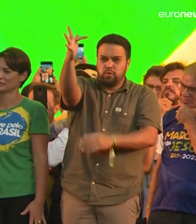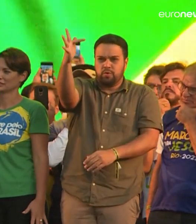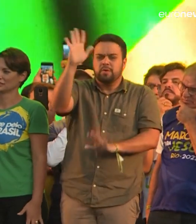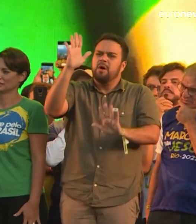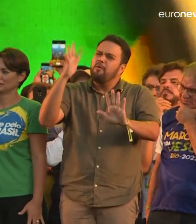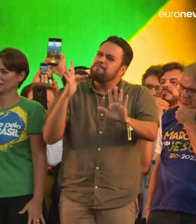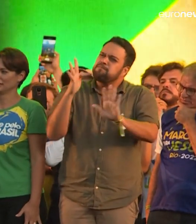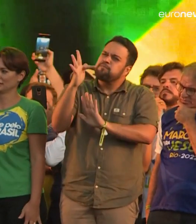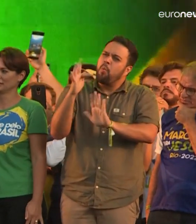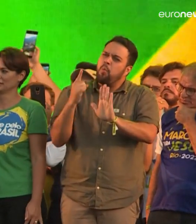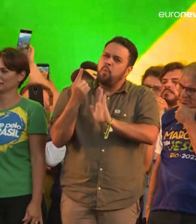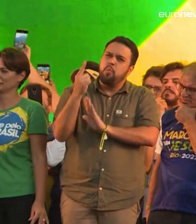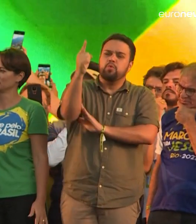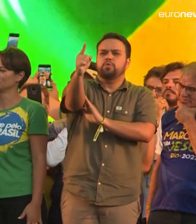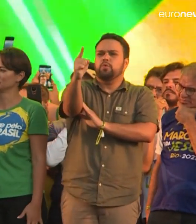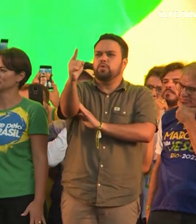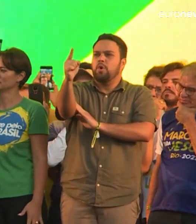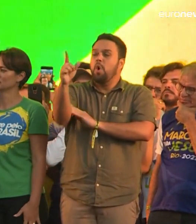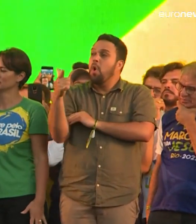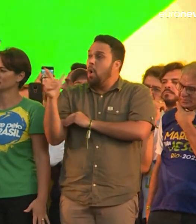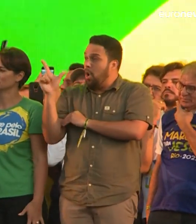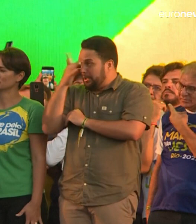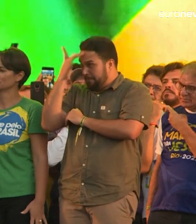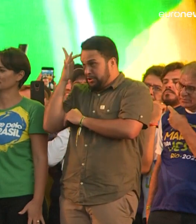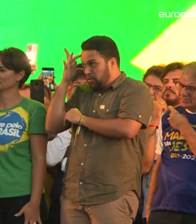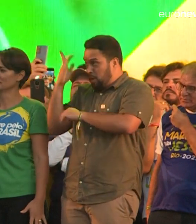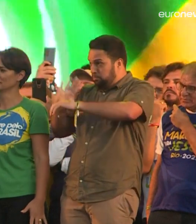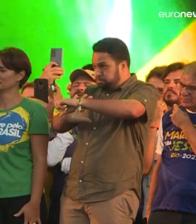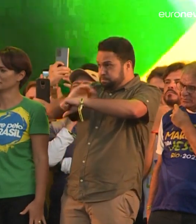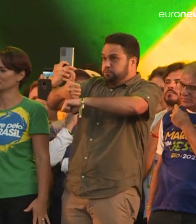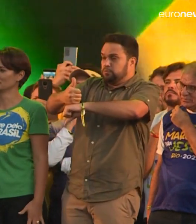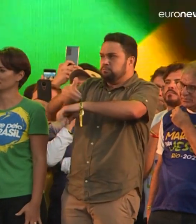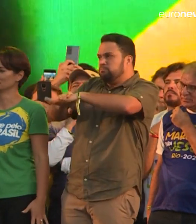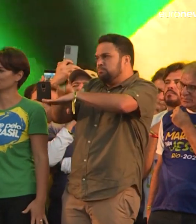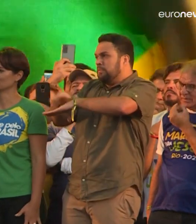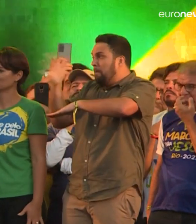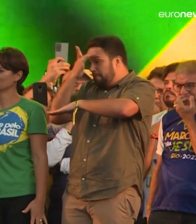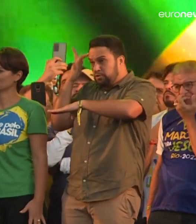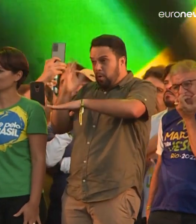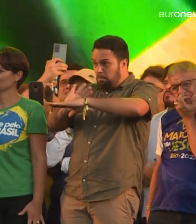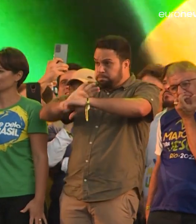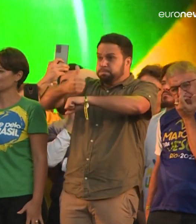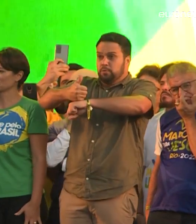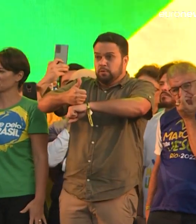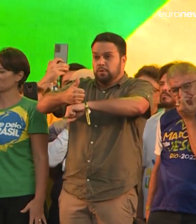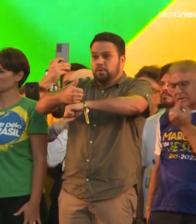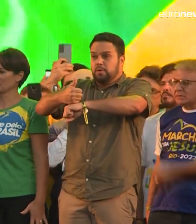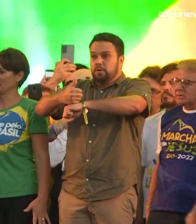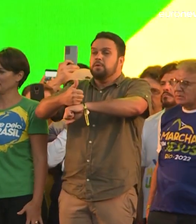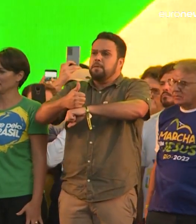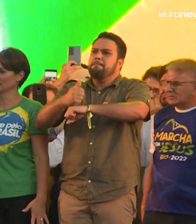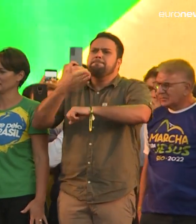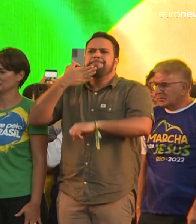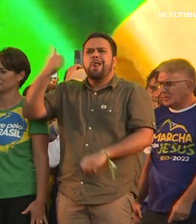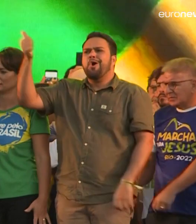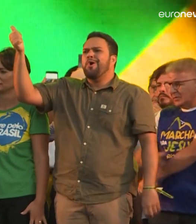frente, entregar o comando desse país a quem vier me suceder bem